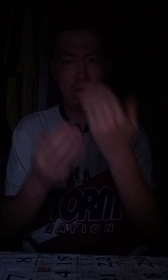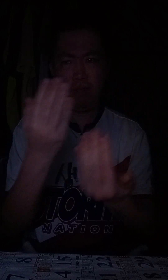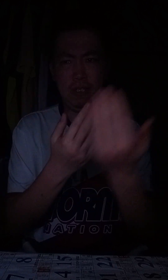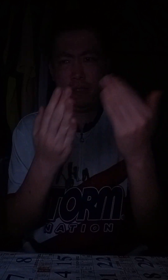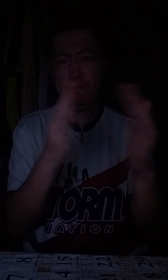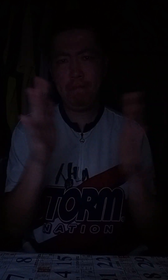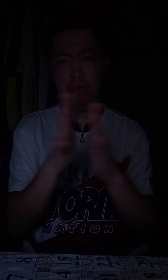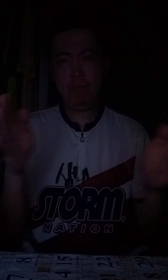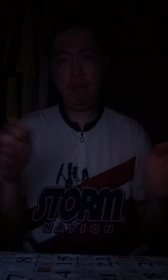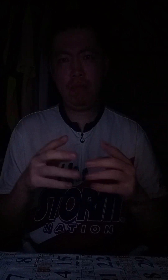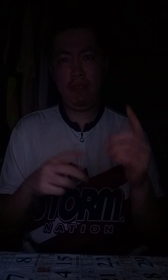보고 있습니다.